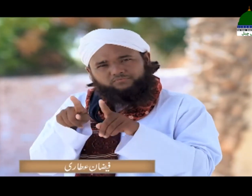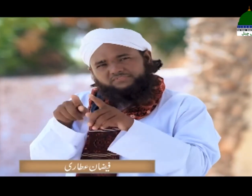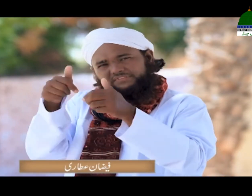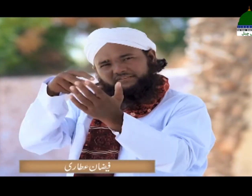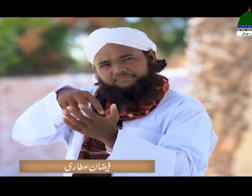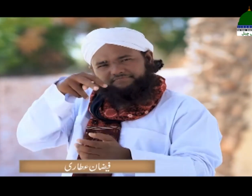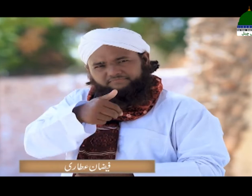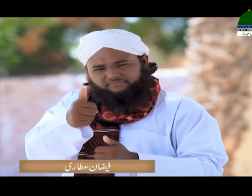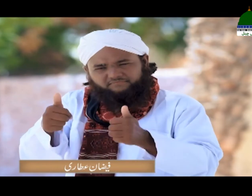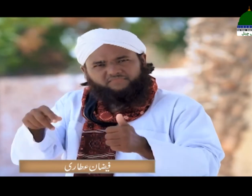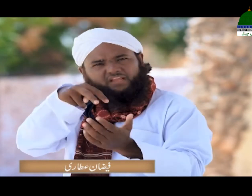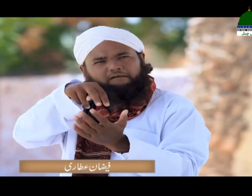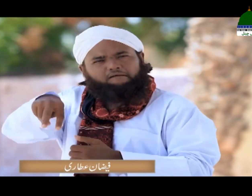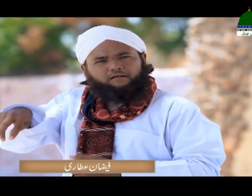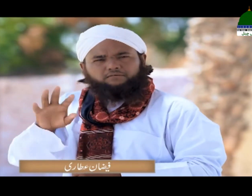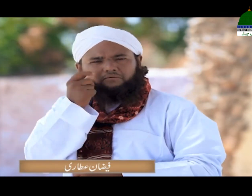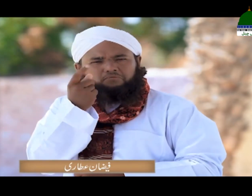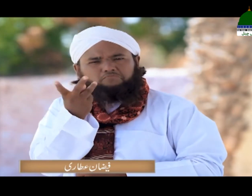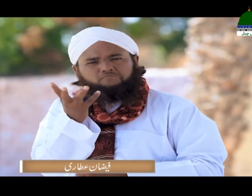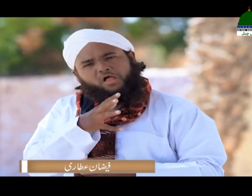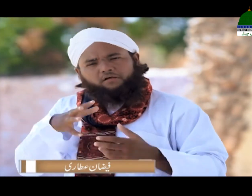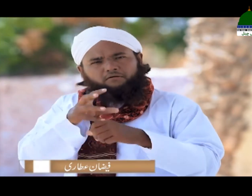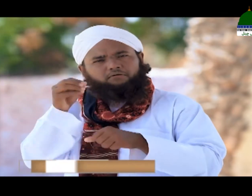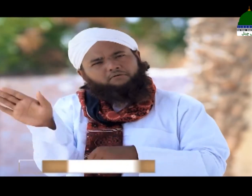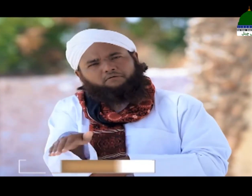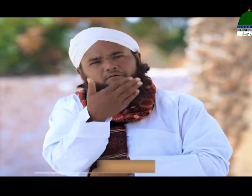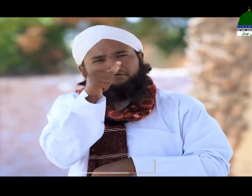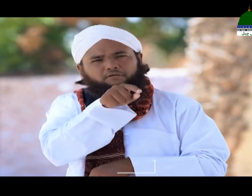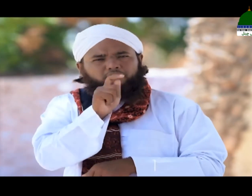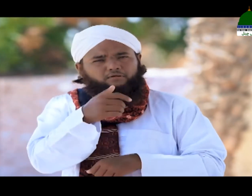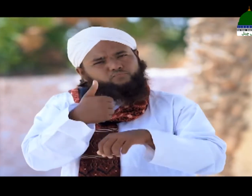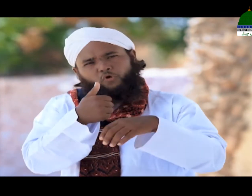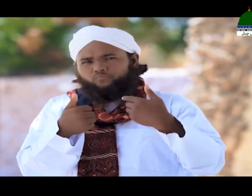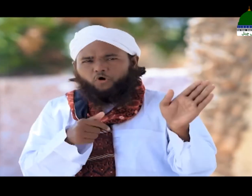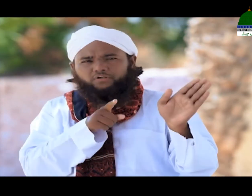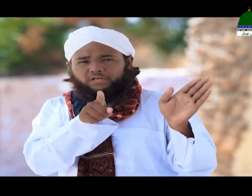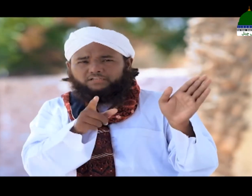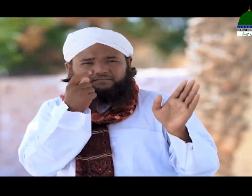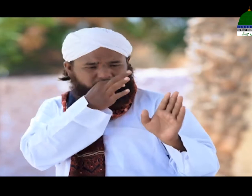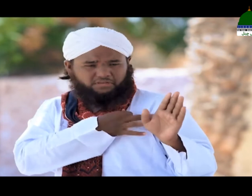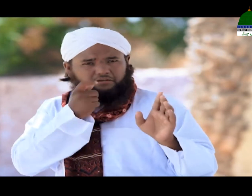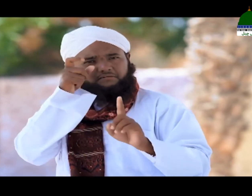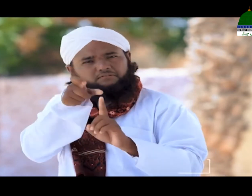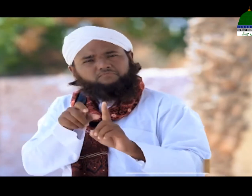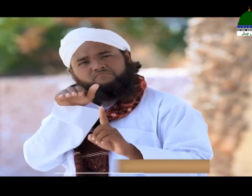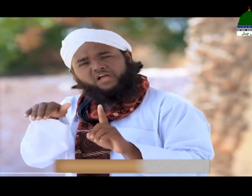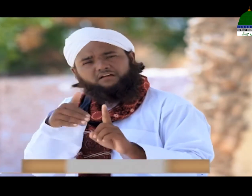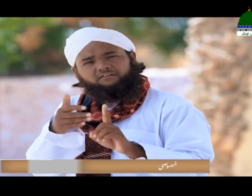کھڑا ہو گیا۔ آج پھر اس کے علاوہ سب کو مزدوری مل گئی، لیکن اسے کوئی بھی اپنے ساتھ نہ لے گیا۔ وہ عابد